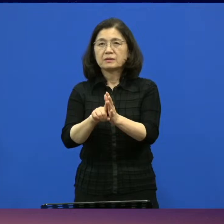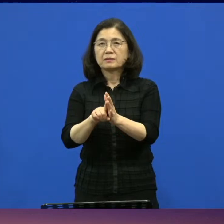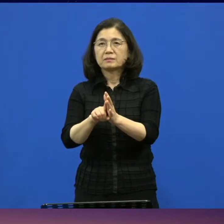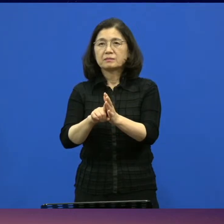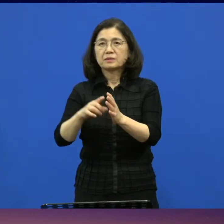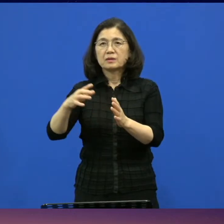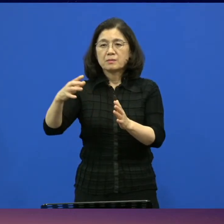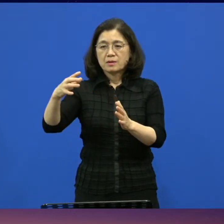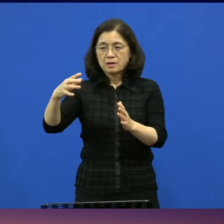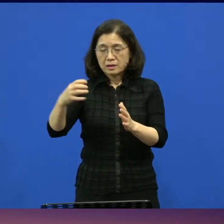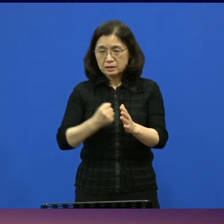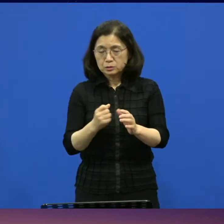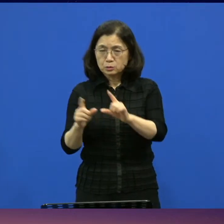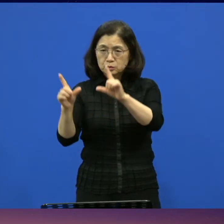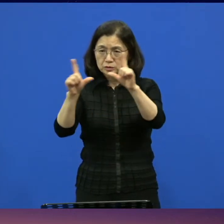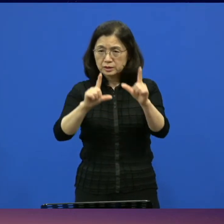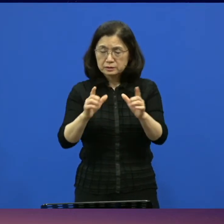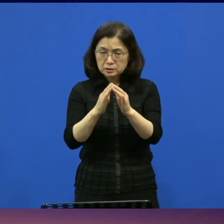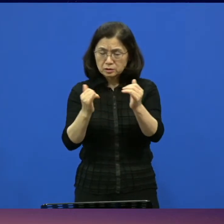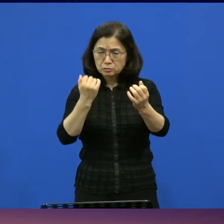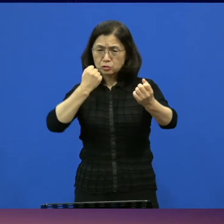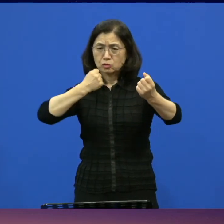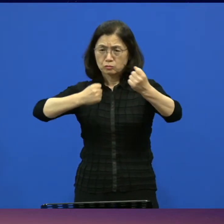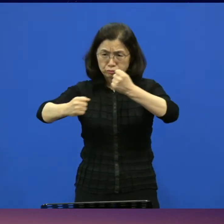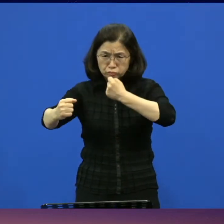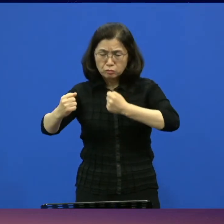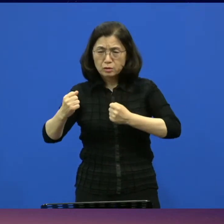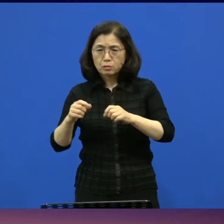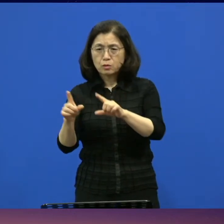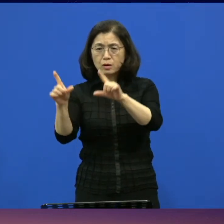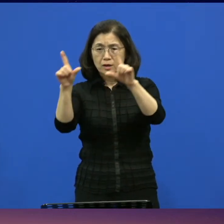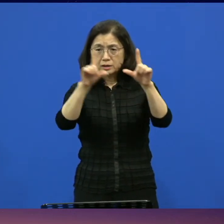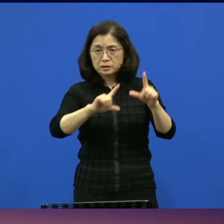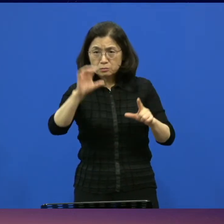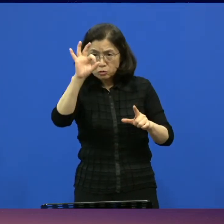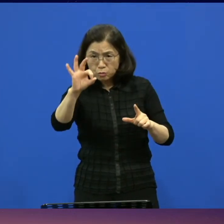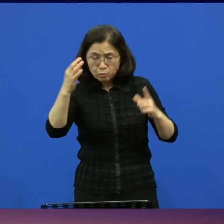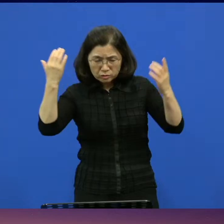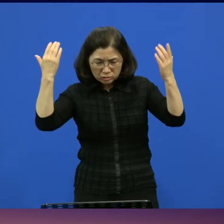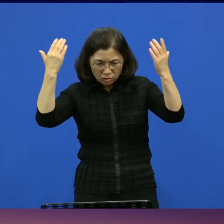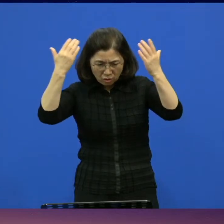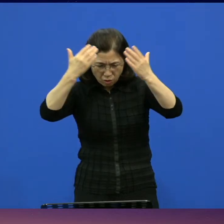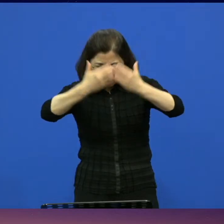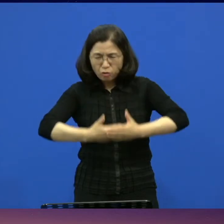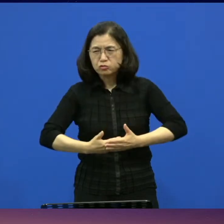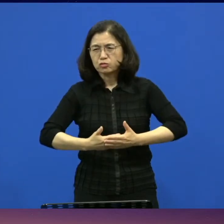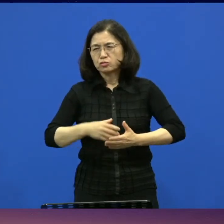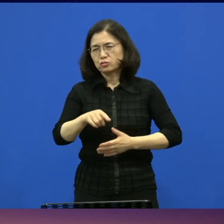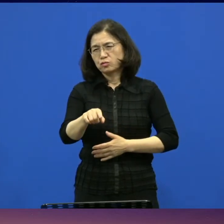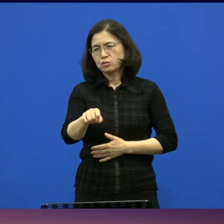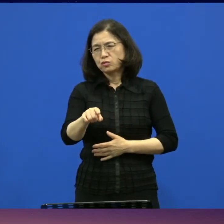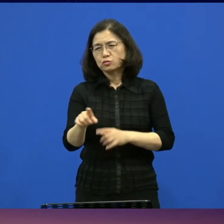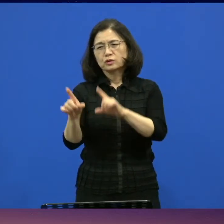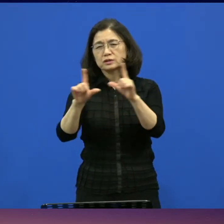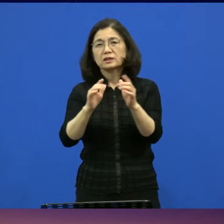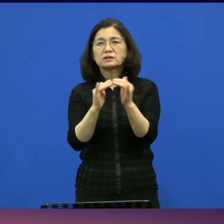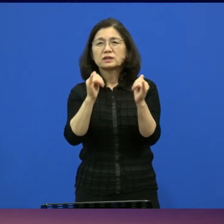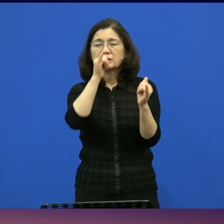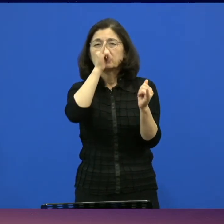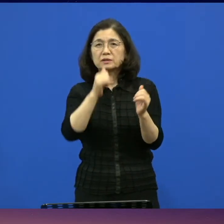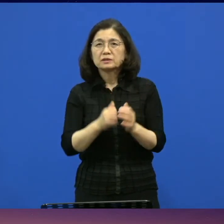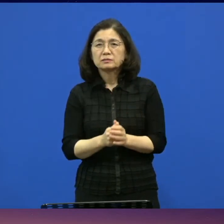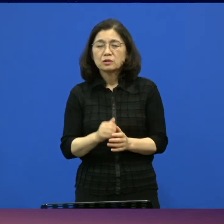신앙생활이 어두워요. 밝지가 않아. 오늘 이 밤에 모든 골짜기, 우리의 마음의